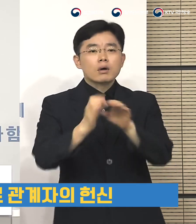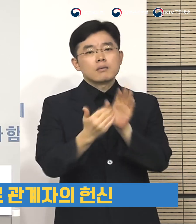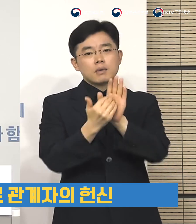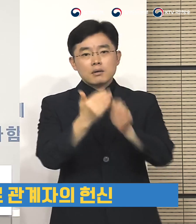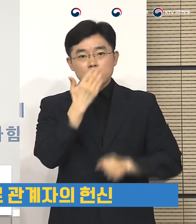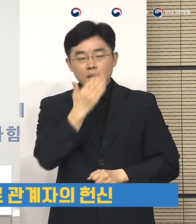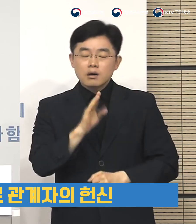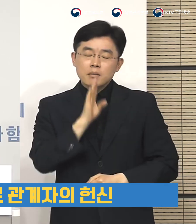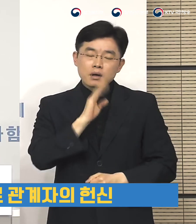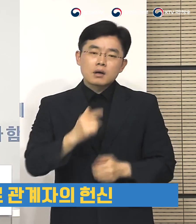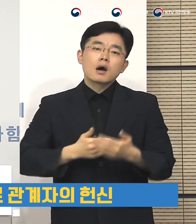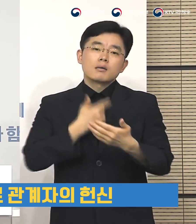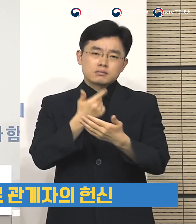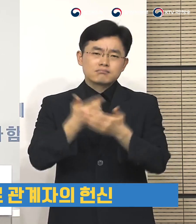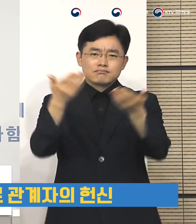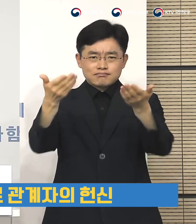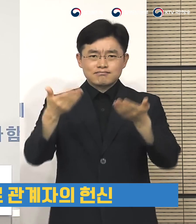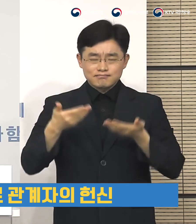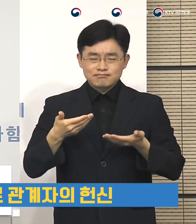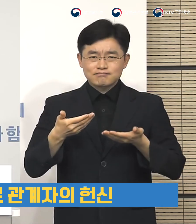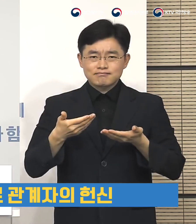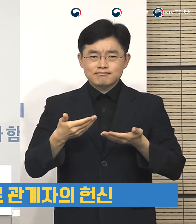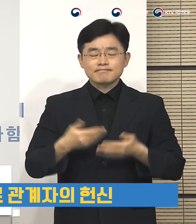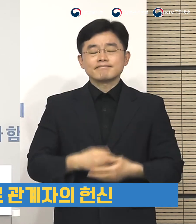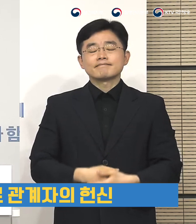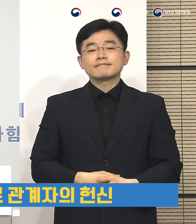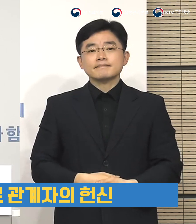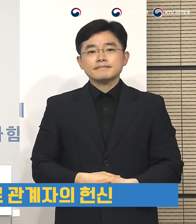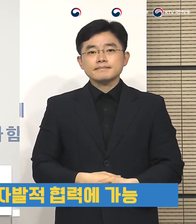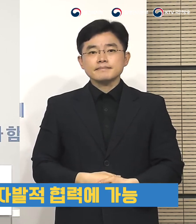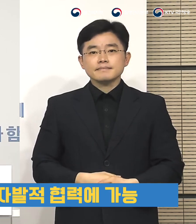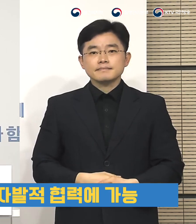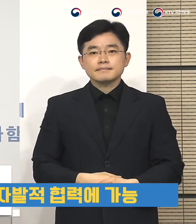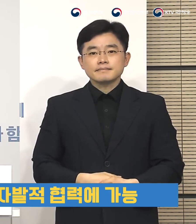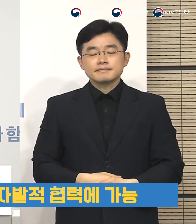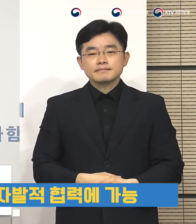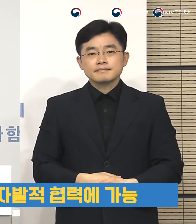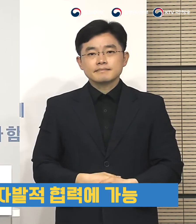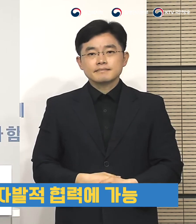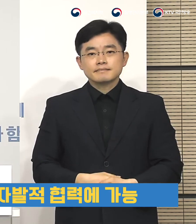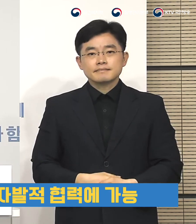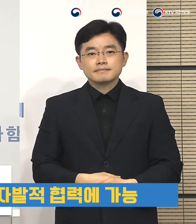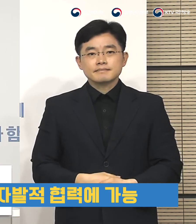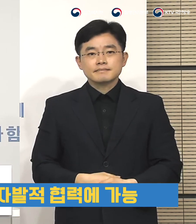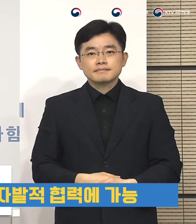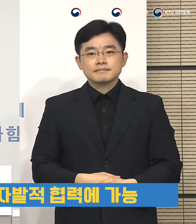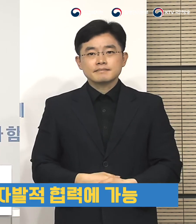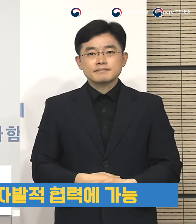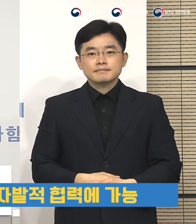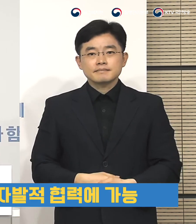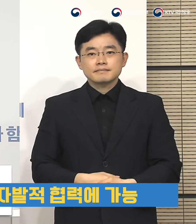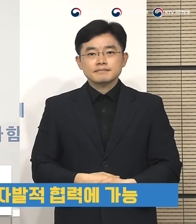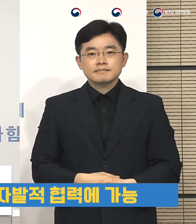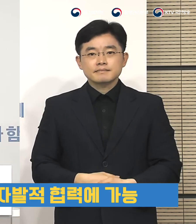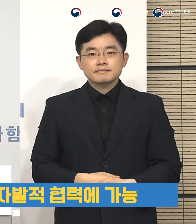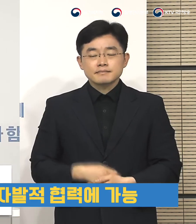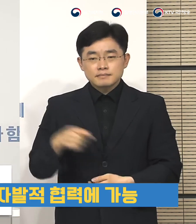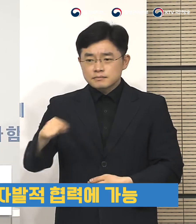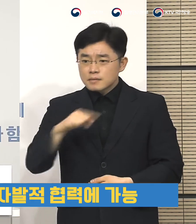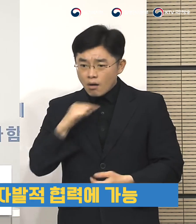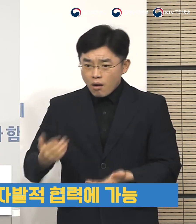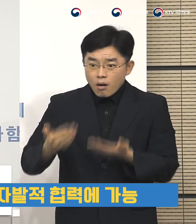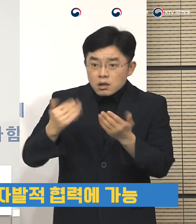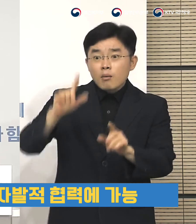감동을 줄 만한 이러한 조치들이 이루어졌다고 생각을 합니다. 저는 이러한 그 헌신적인 노력을 지켜보고